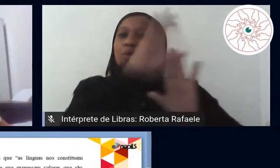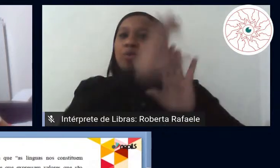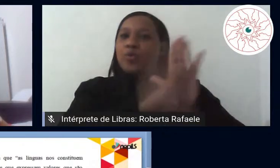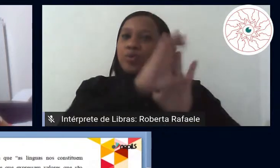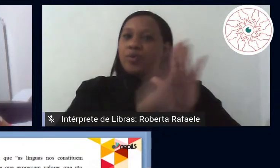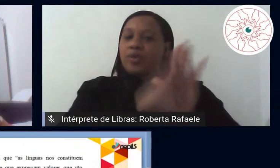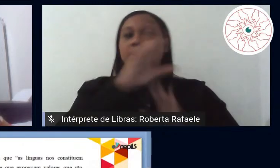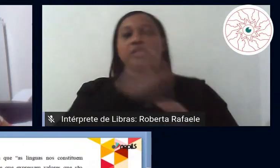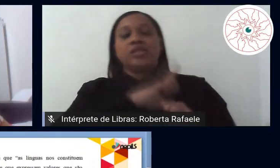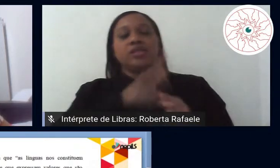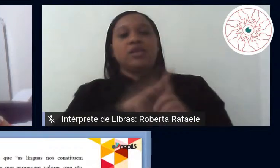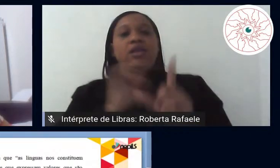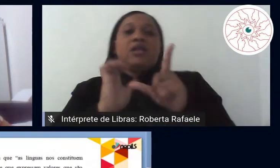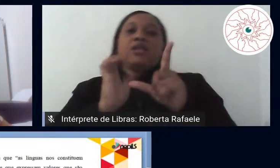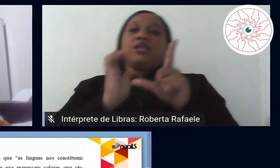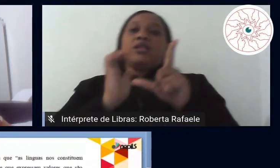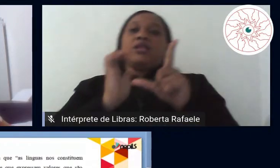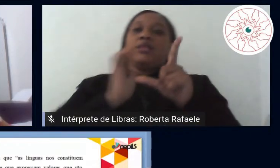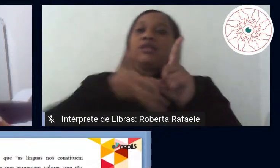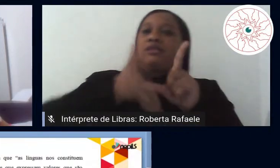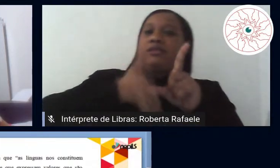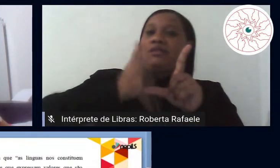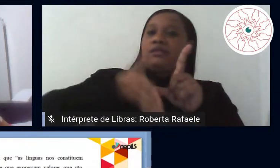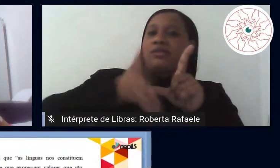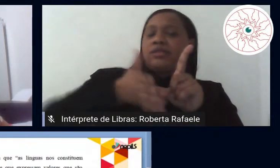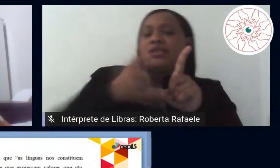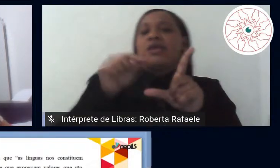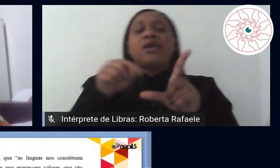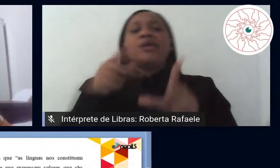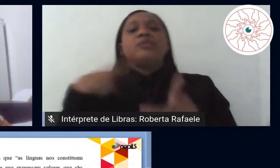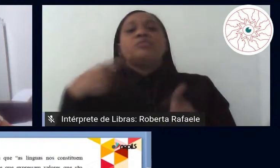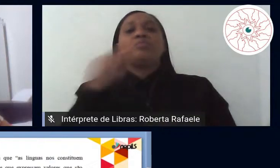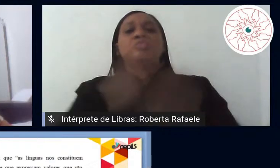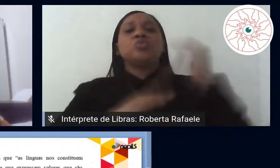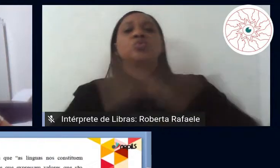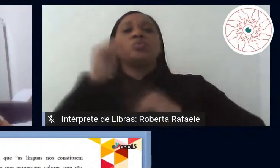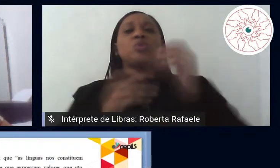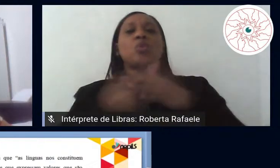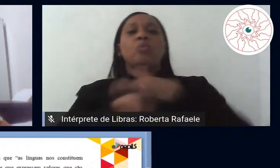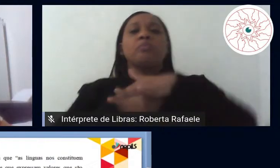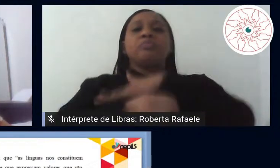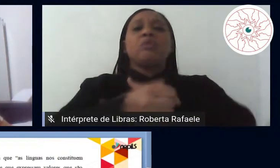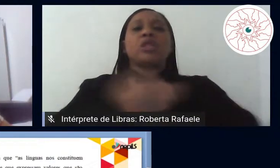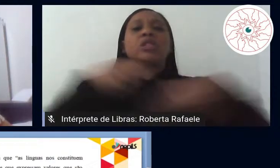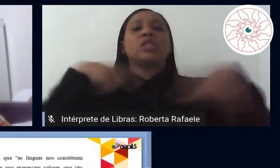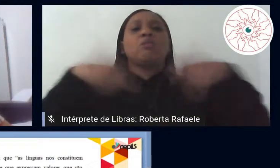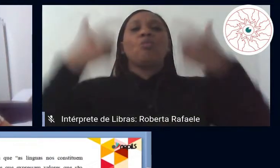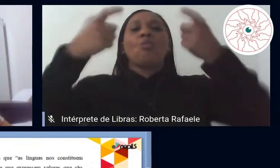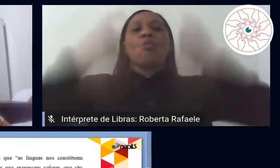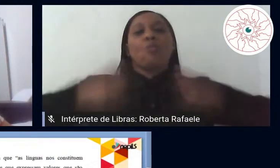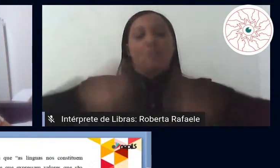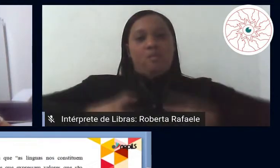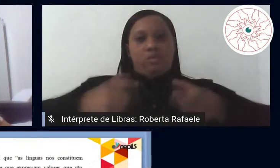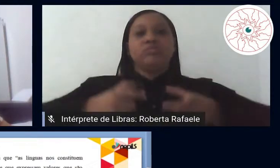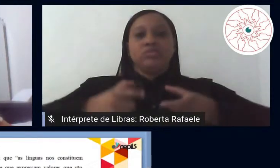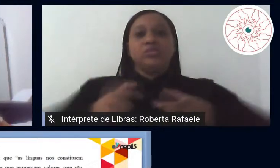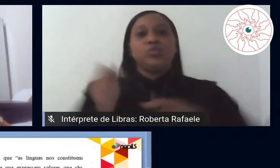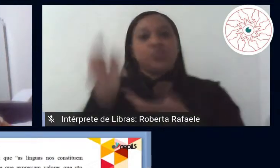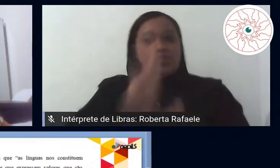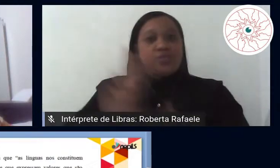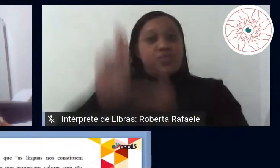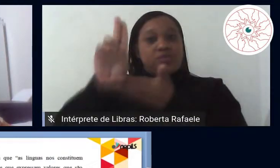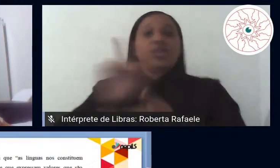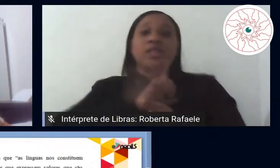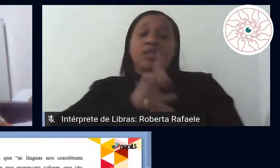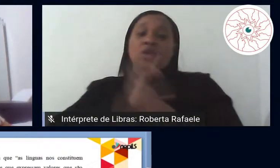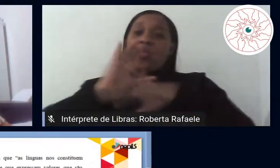Letras Librasciatura. Mas onde que esses profissionais vão atuar? as universidades elas já têm os seus profissionais, já fizeram seus